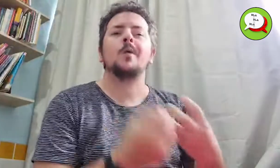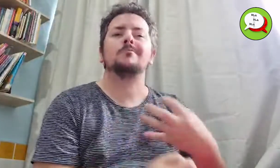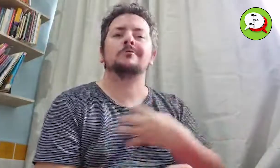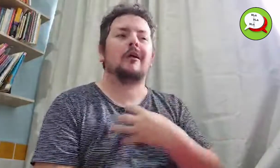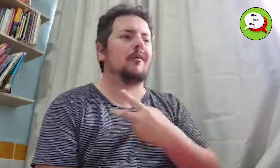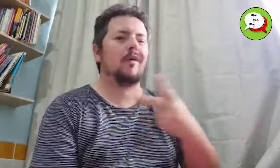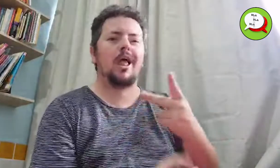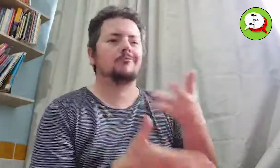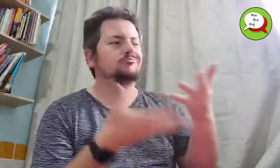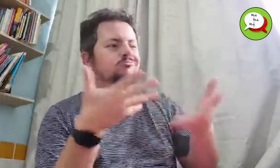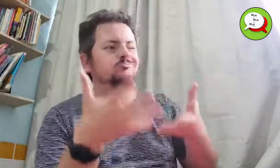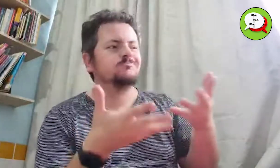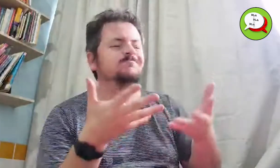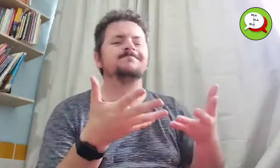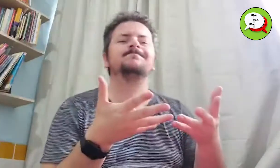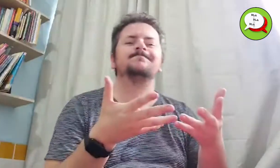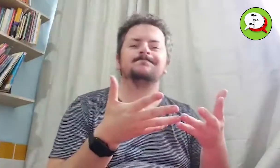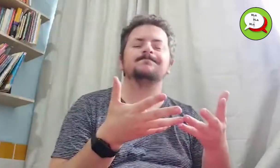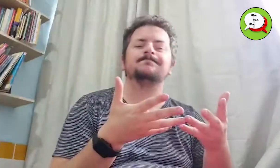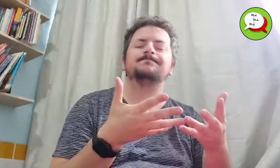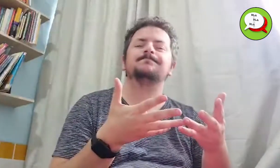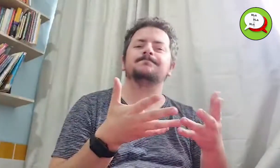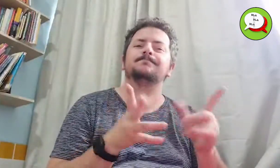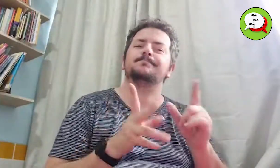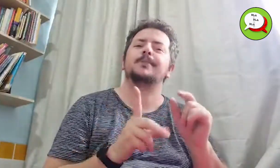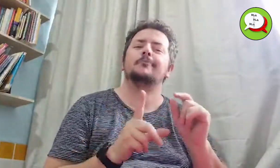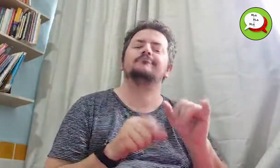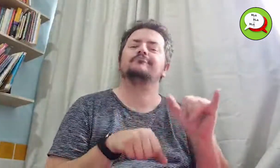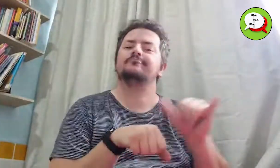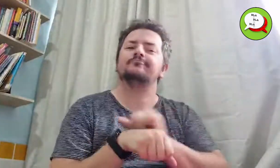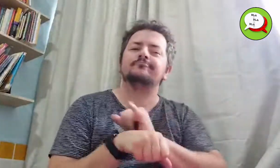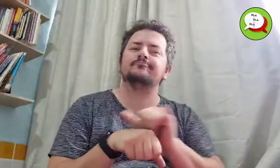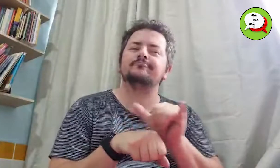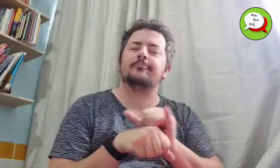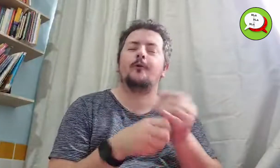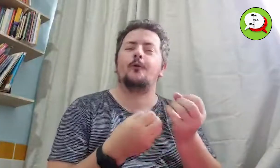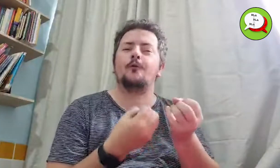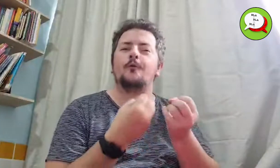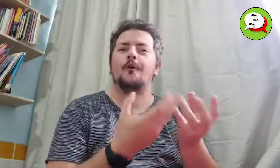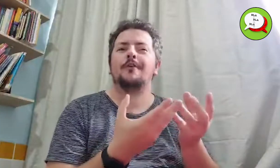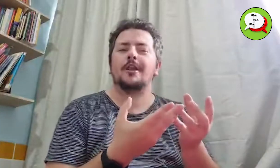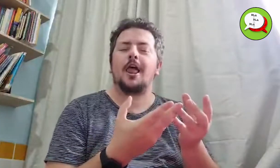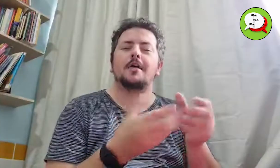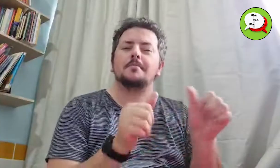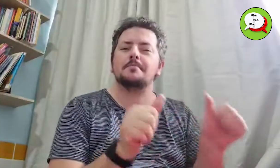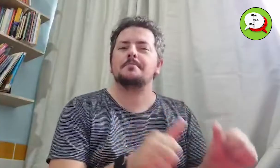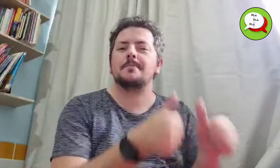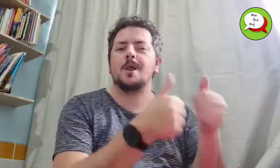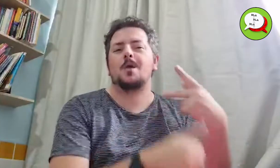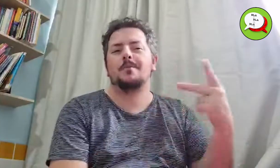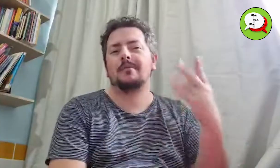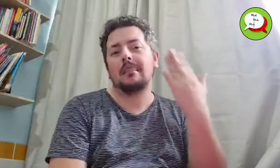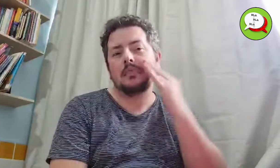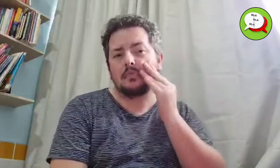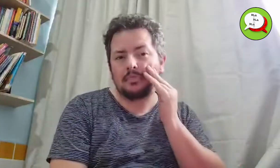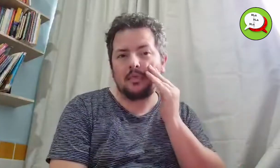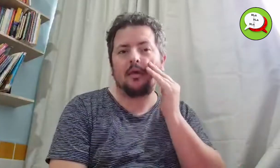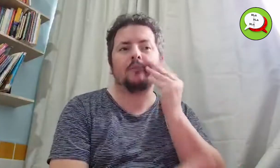ele, melhor era o planejamento, melhor era o que eu conseguia oferecer para ele. E assim também eu oferecia estratégias